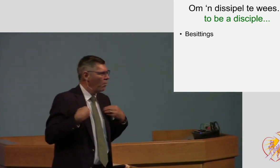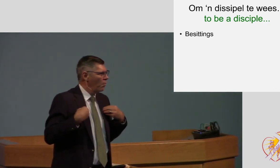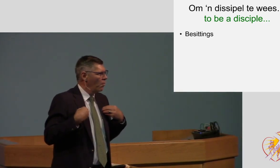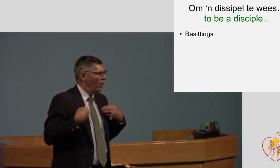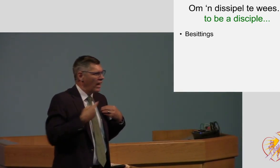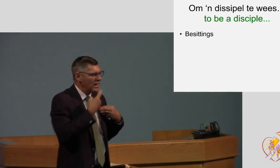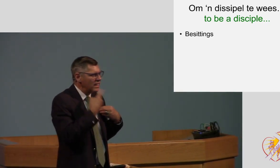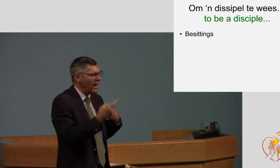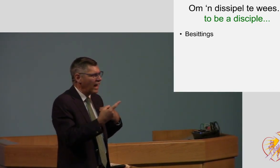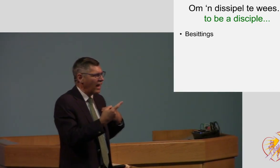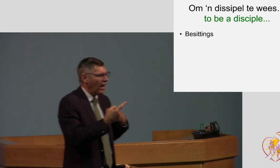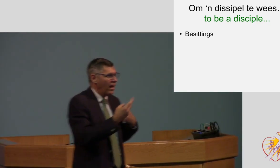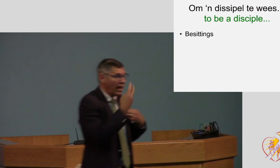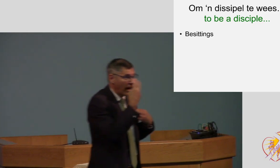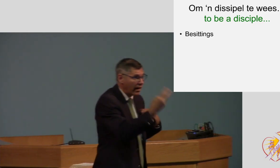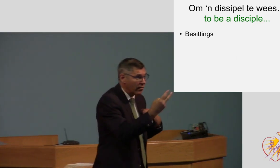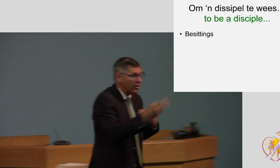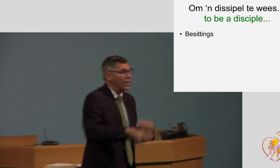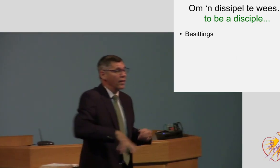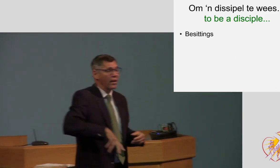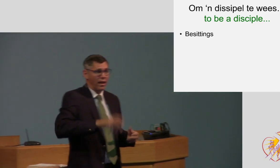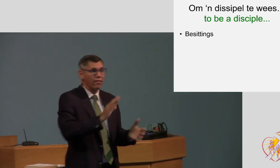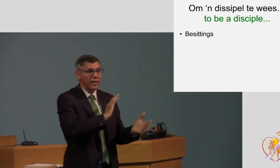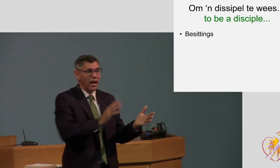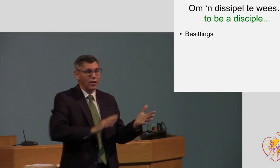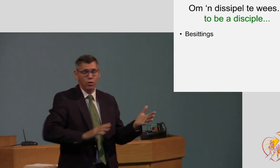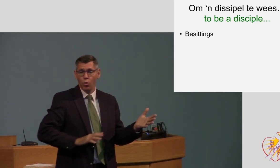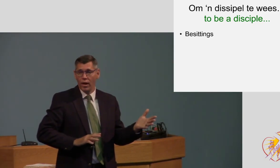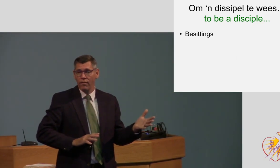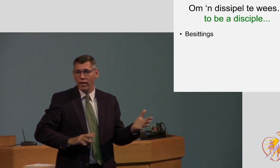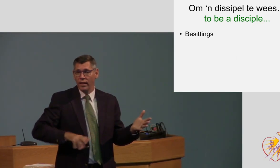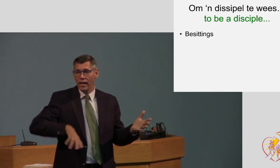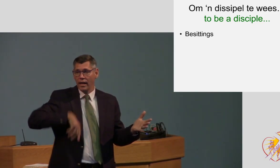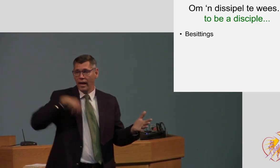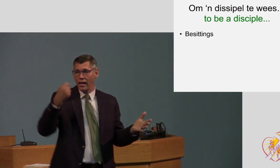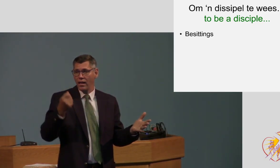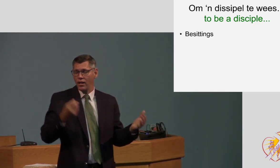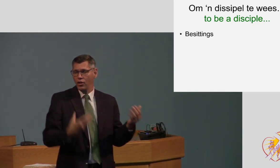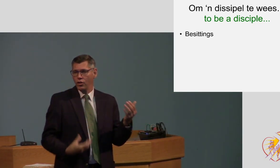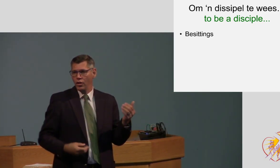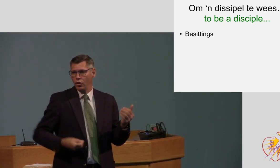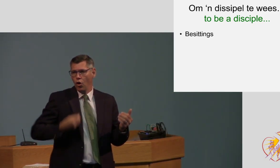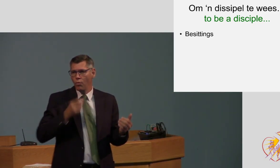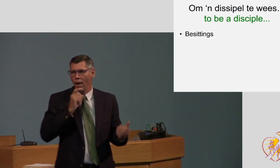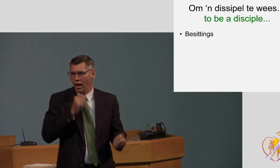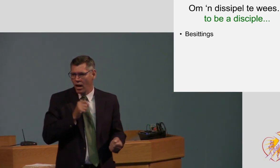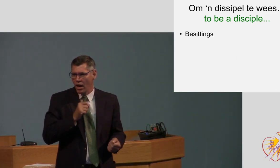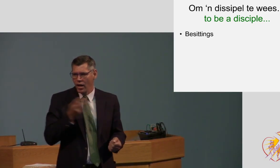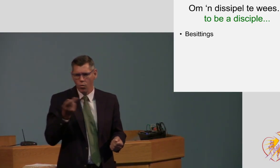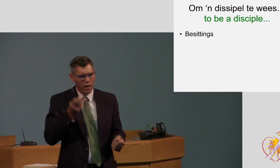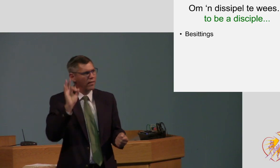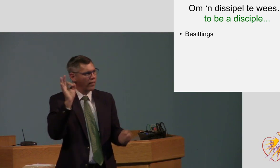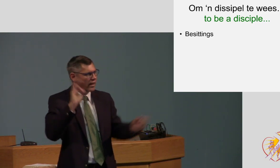En hy sê, kyk en hy vertel die storie van die ryk jong man en ook die fariseërs.